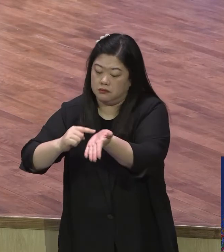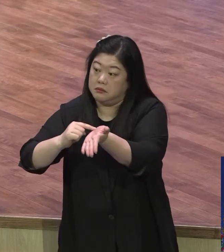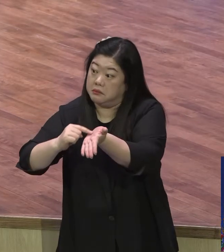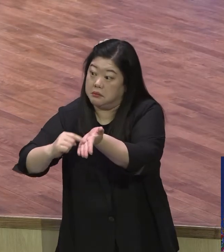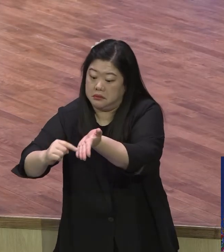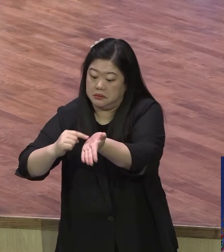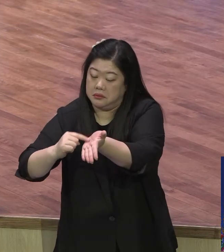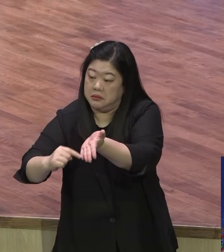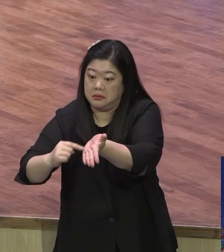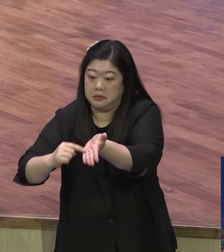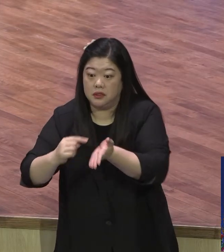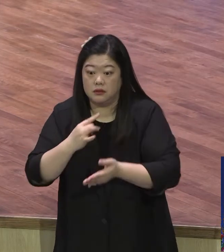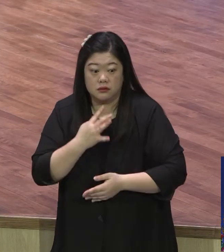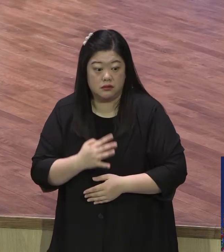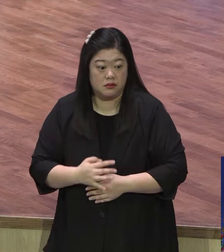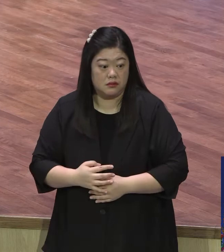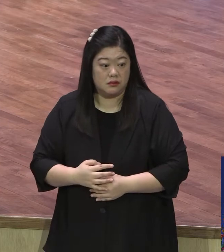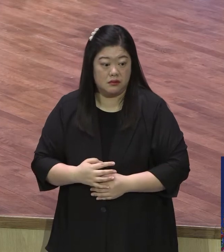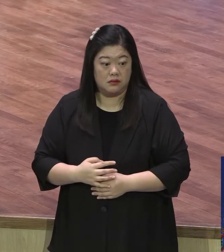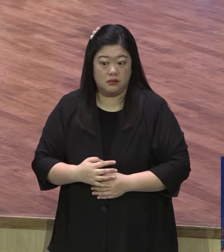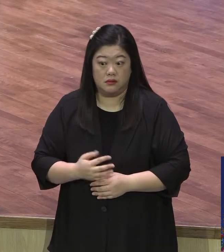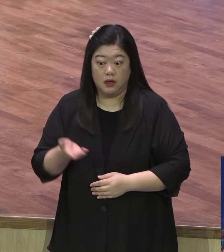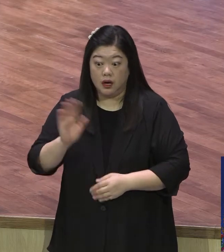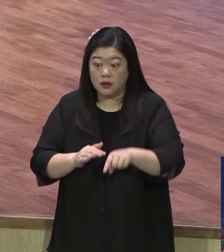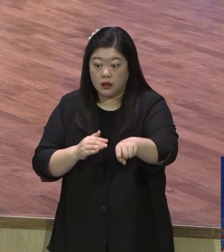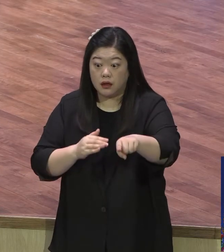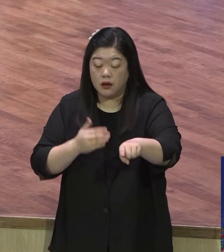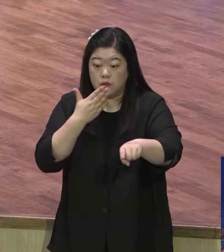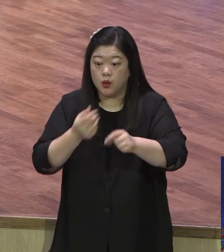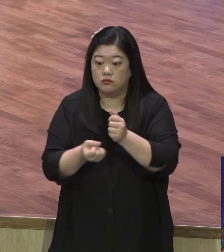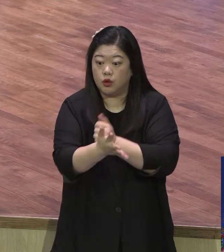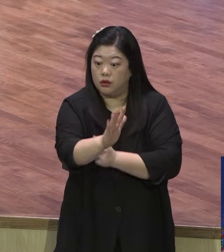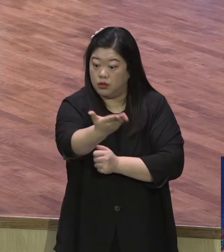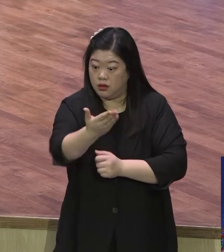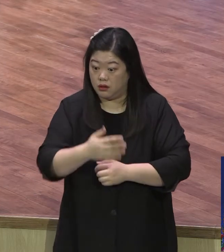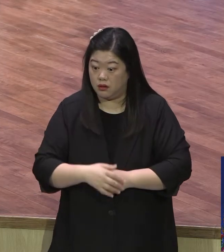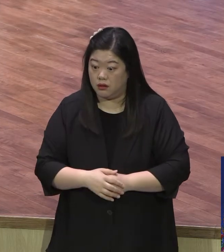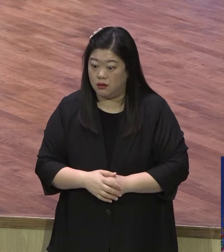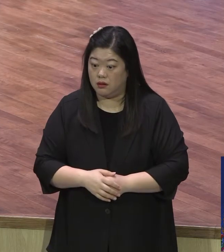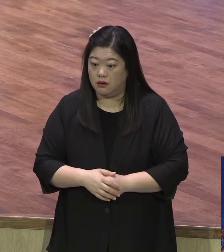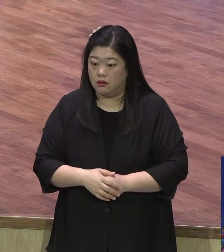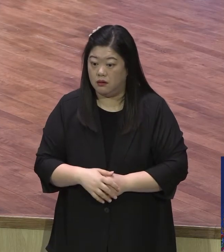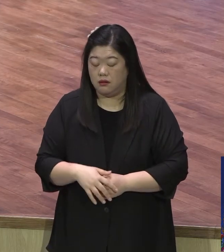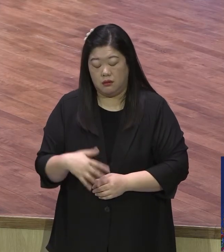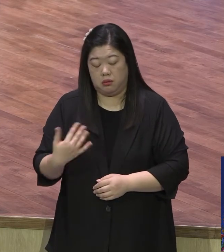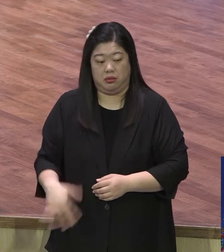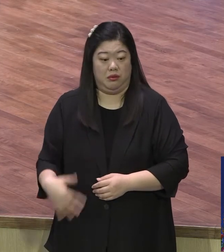그런 열정 그런 것이 그렇게 얼마나 그게 중요합니까 여러분